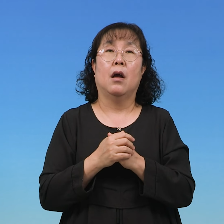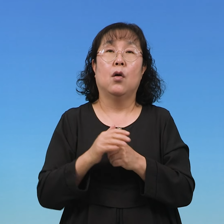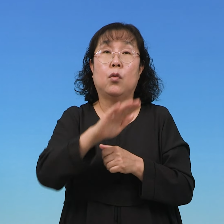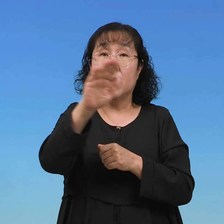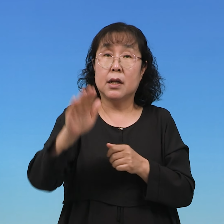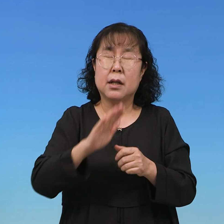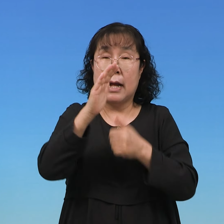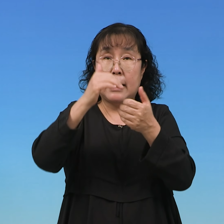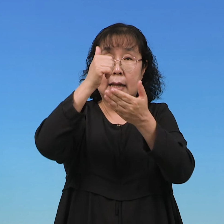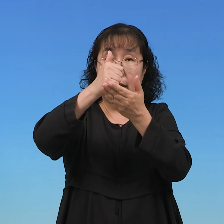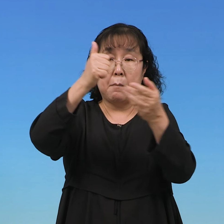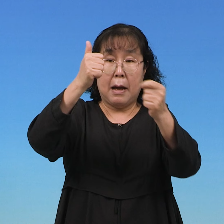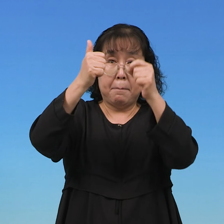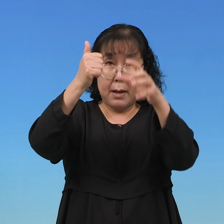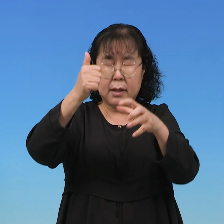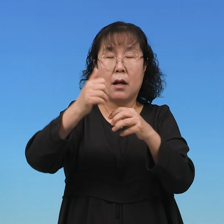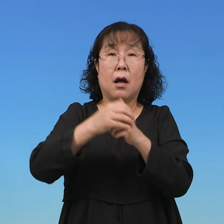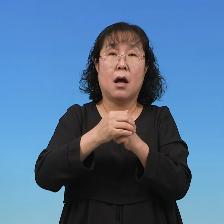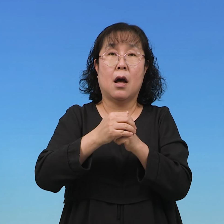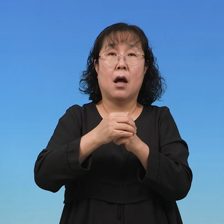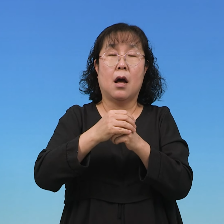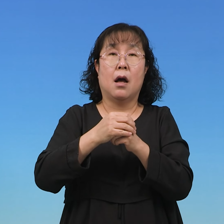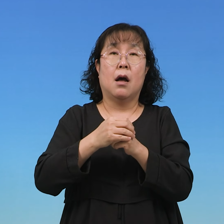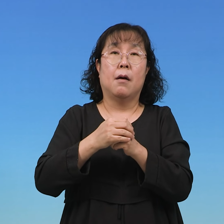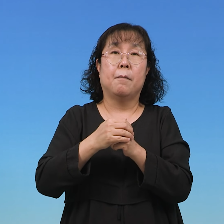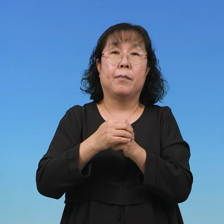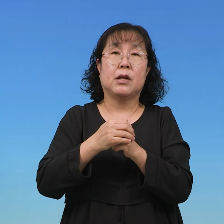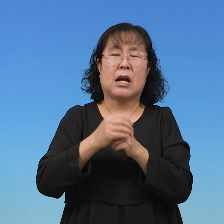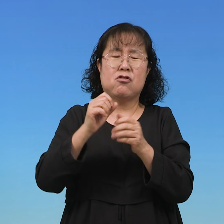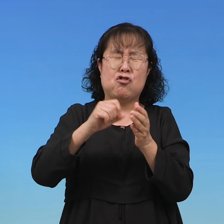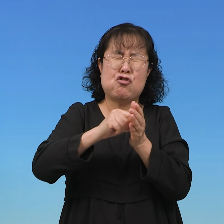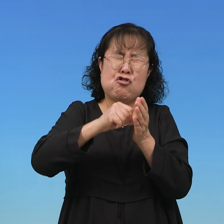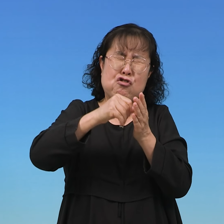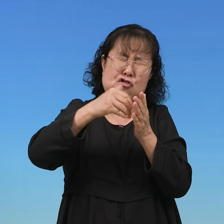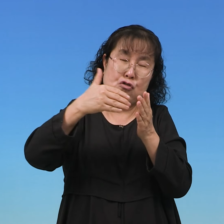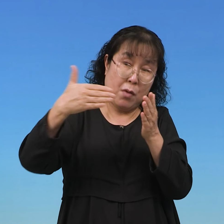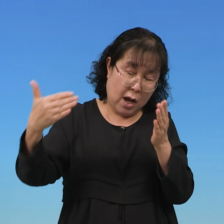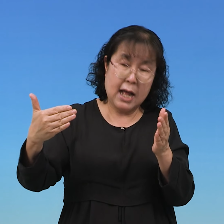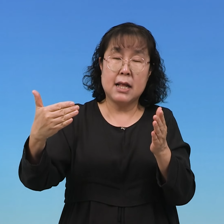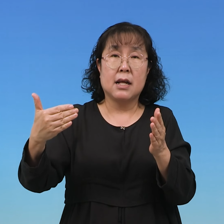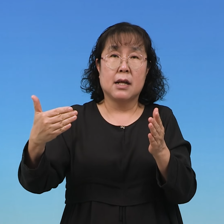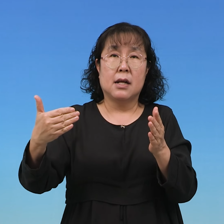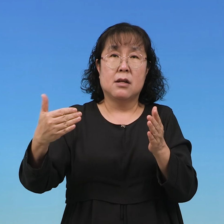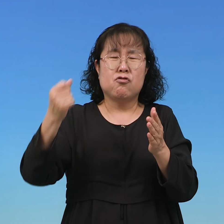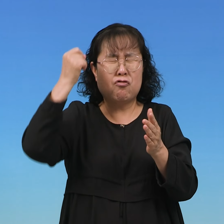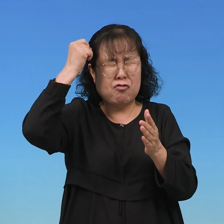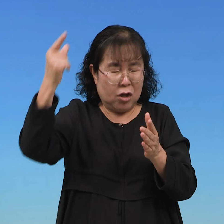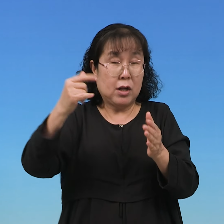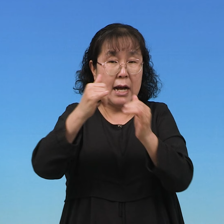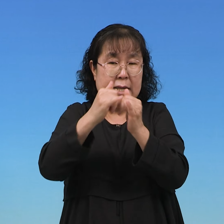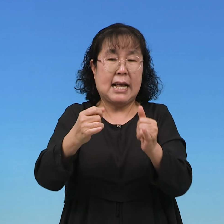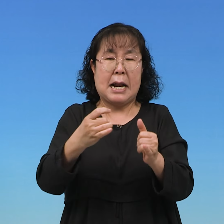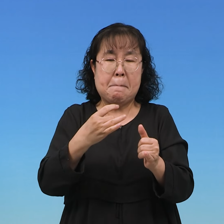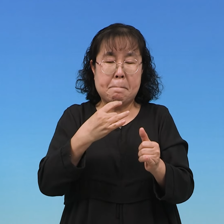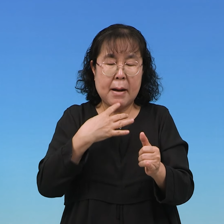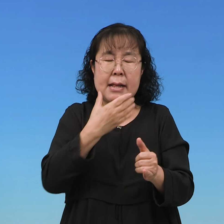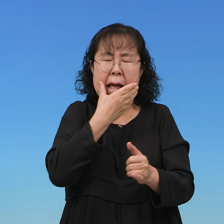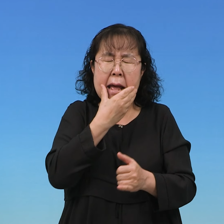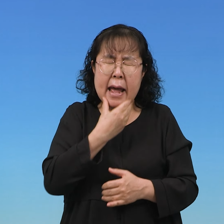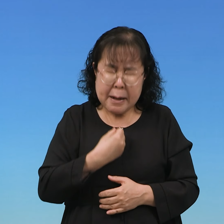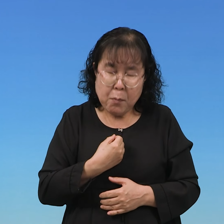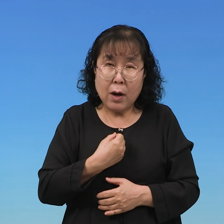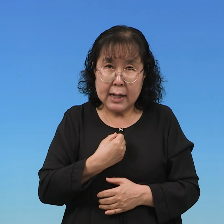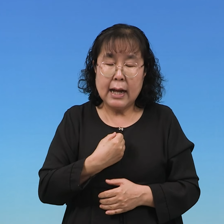우리가 하나님 앞에서 그 100년에 한 명 날까 말까한 그분만 행복하다고 만드는 게 이게